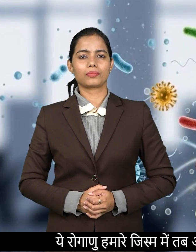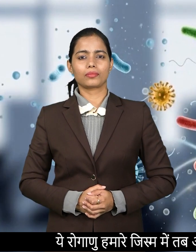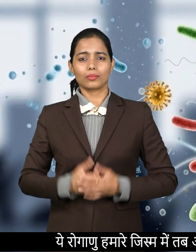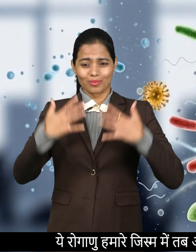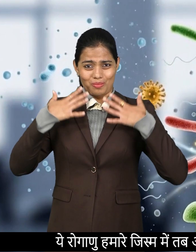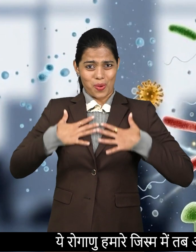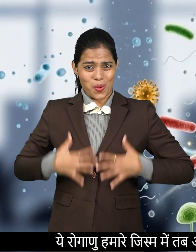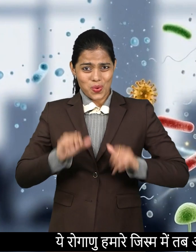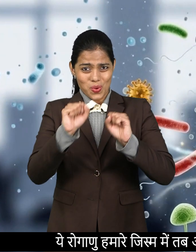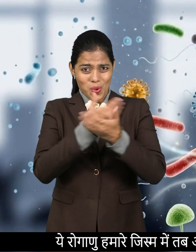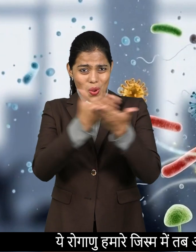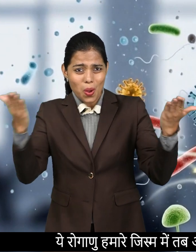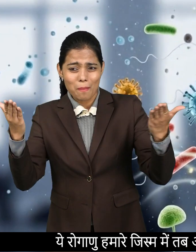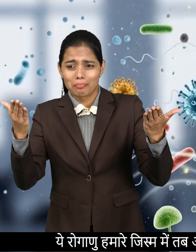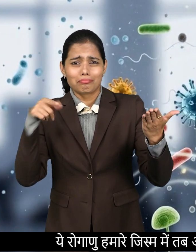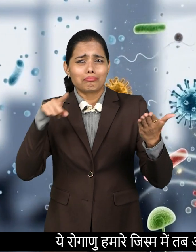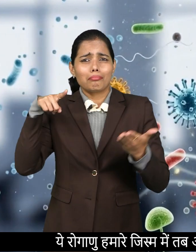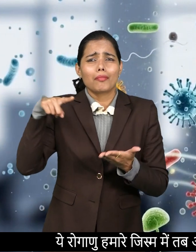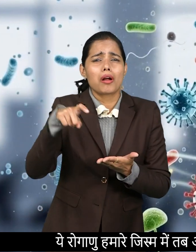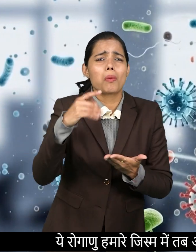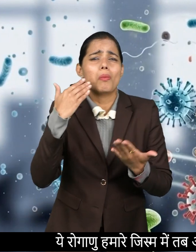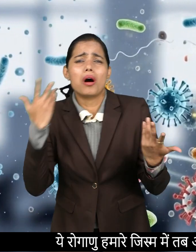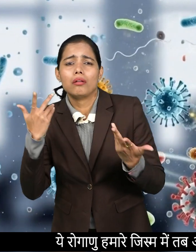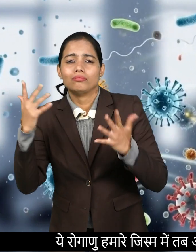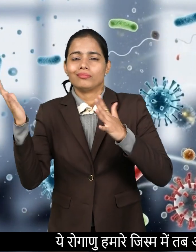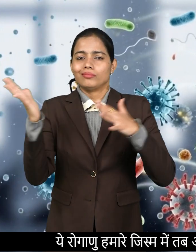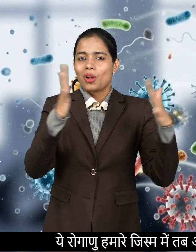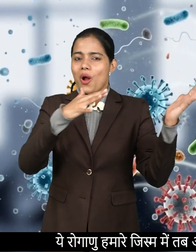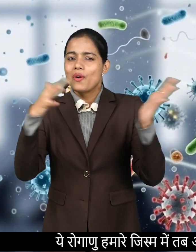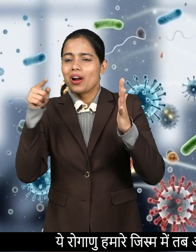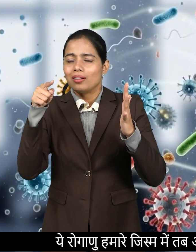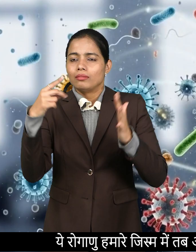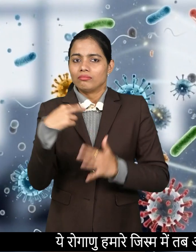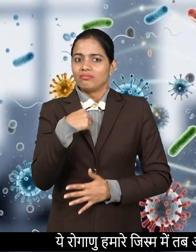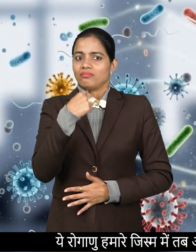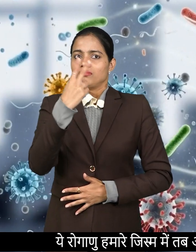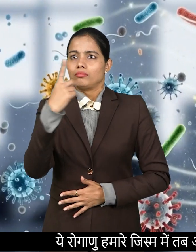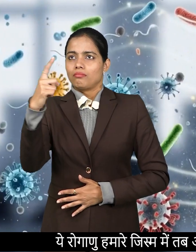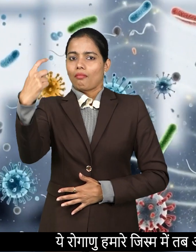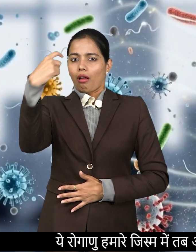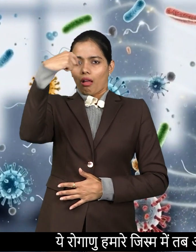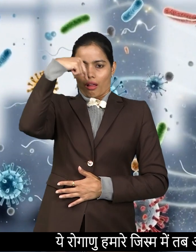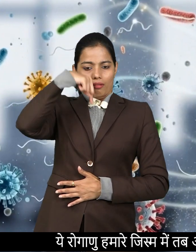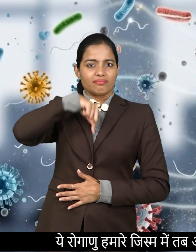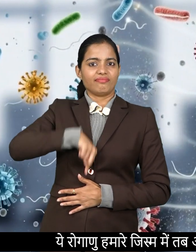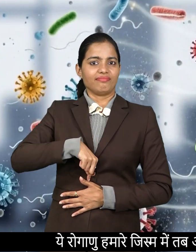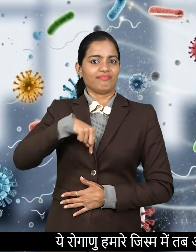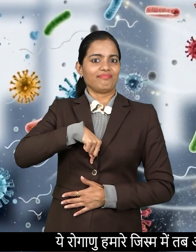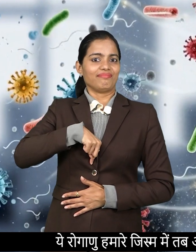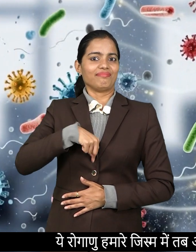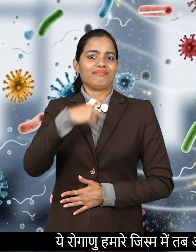ये रोगाणु हमारे जिस्म में तब आते हैं जब हम अपने इर्द गिर्द की हवा में सांस लेते हैं।